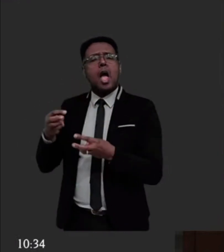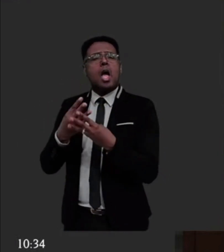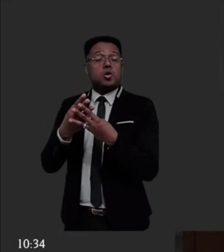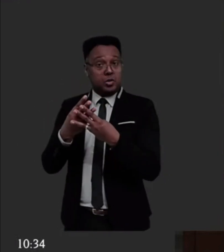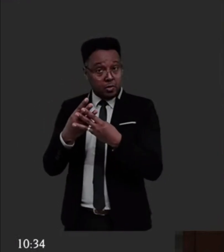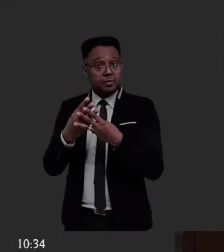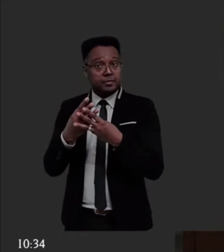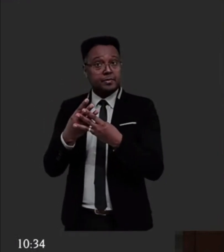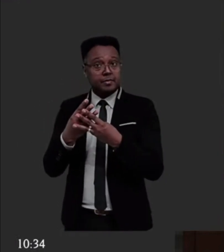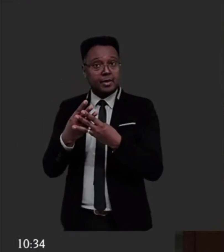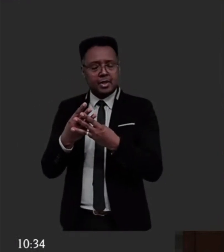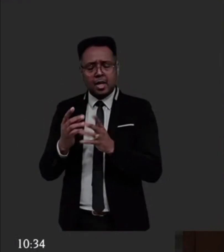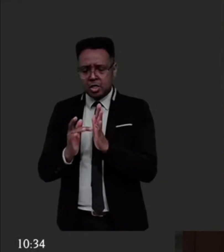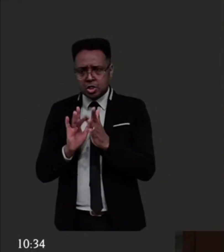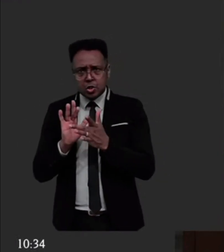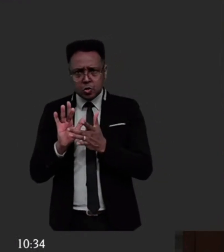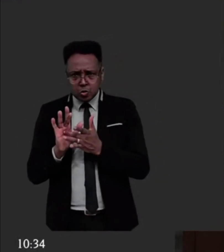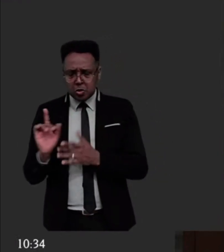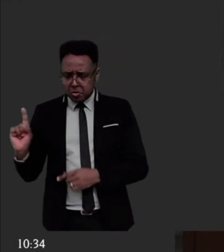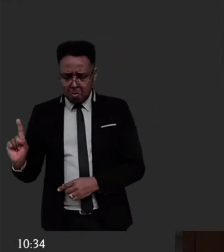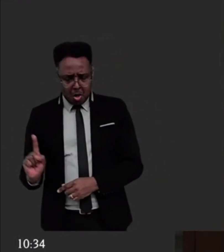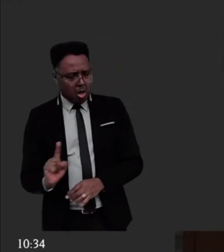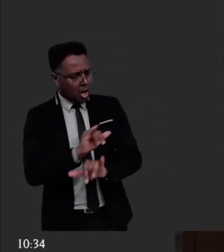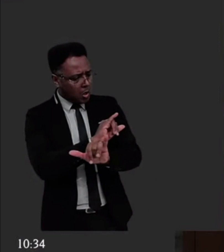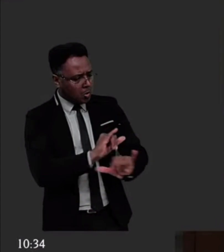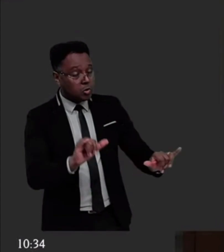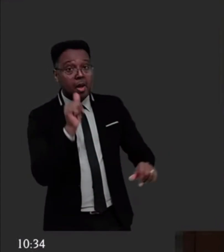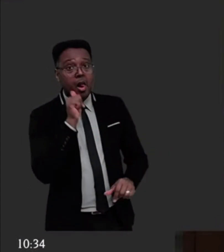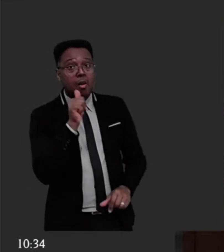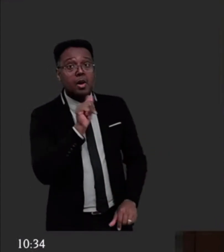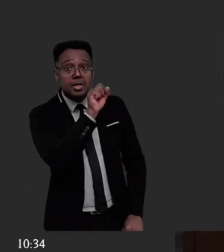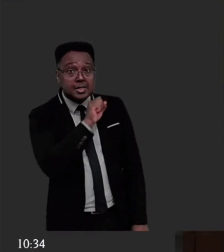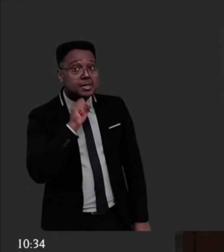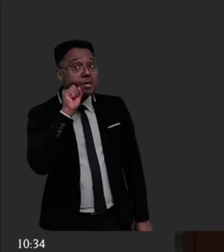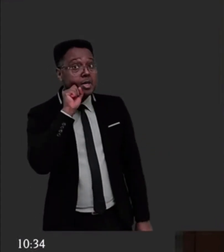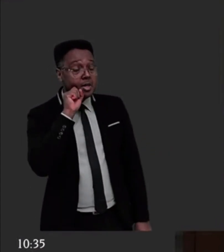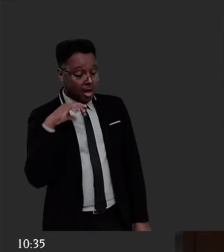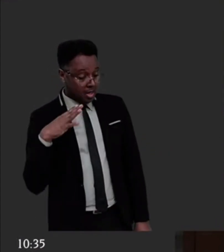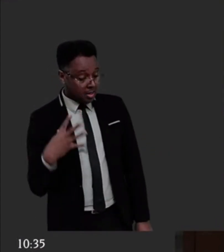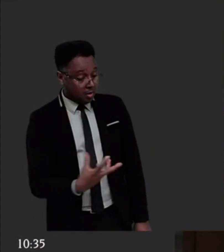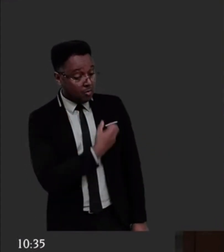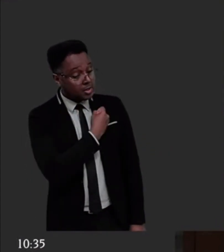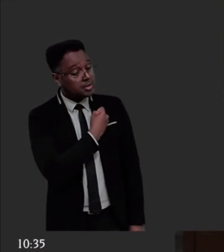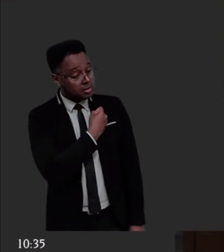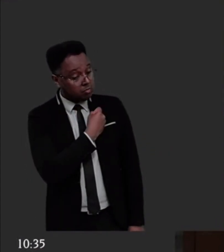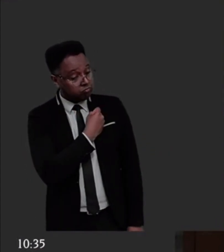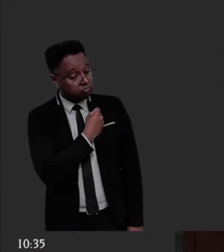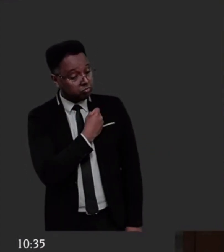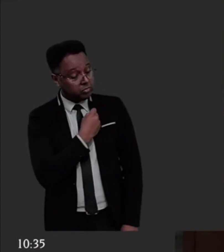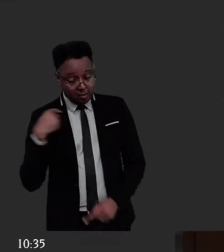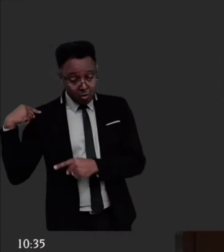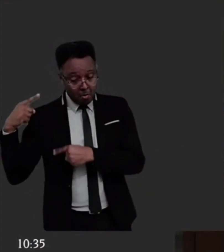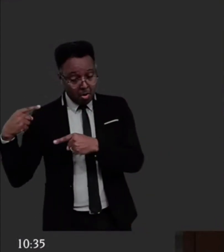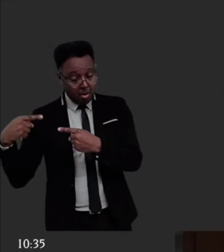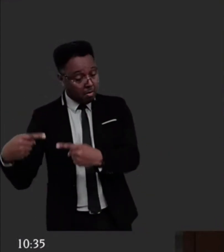a salvação vem pelos judeus, ou vem dos judeus. E como os judeus foram, desde os